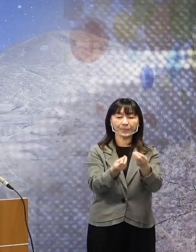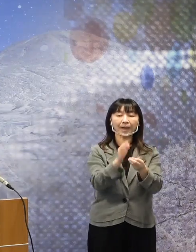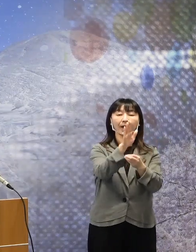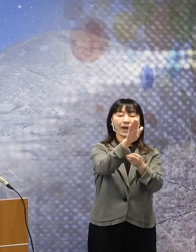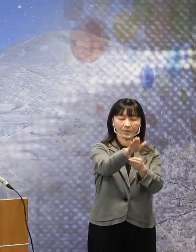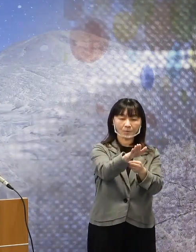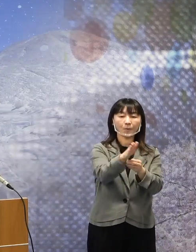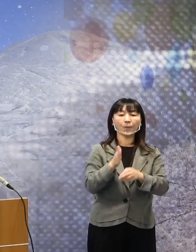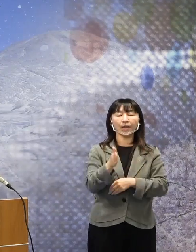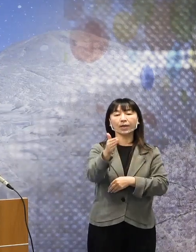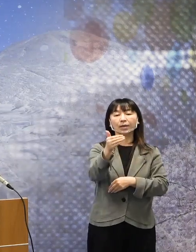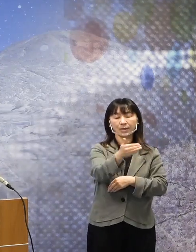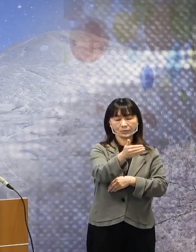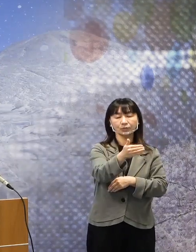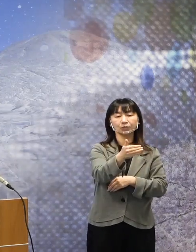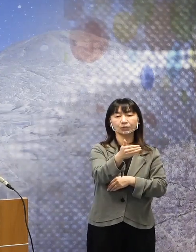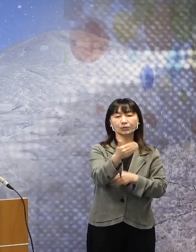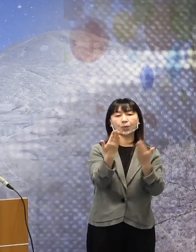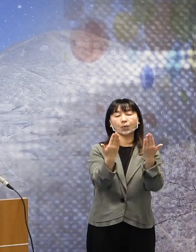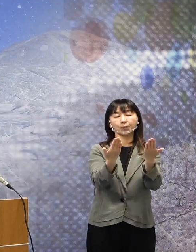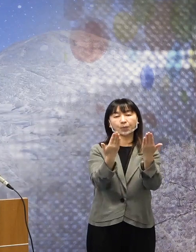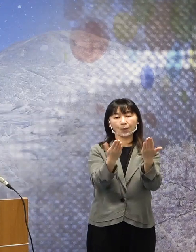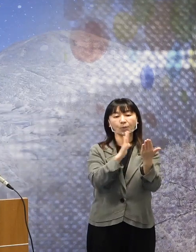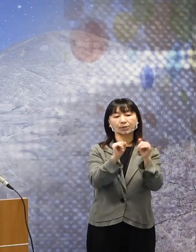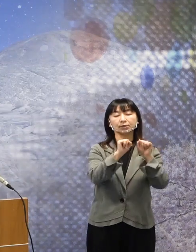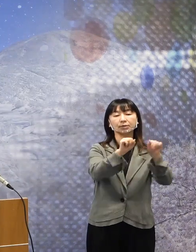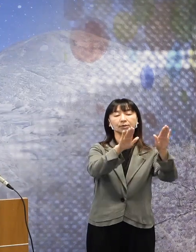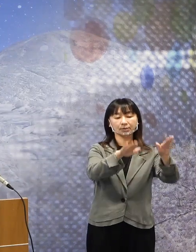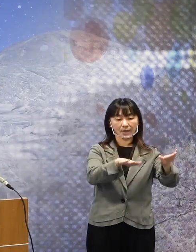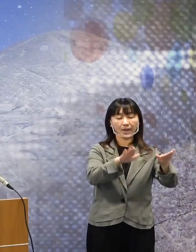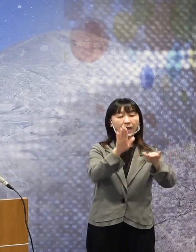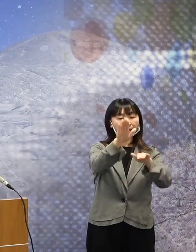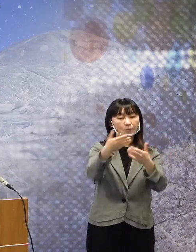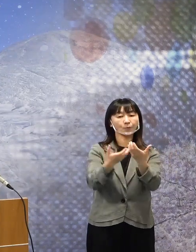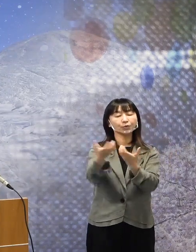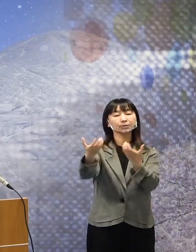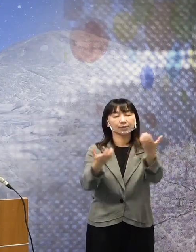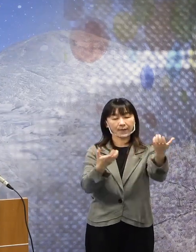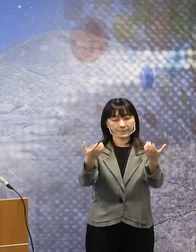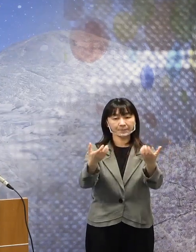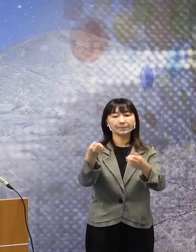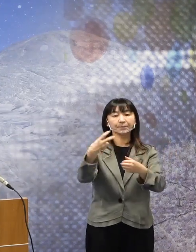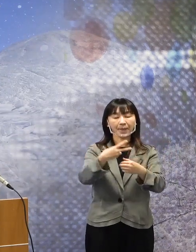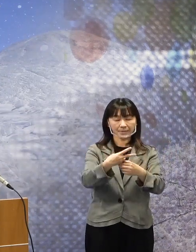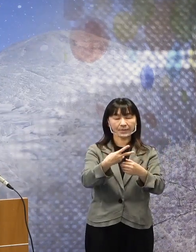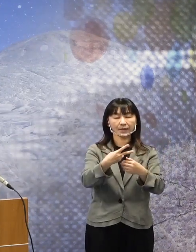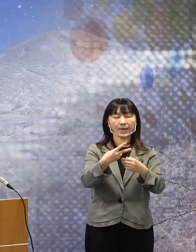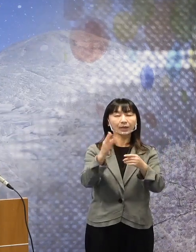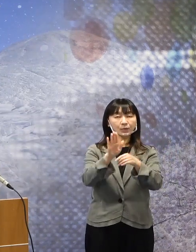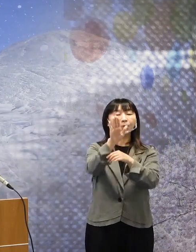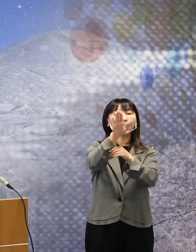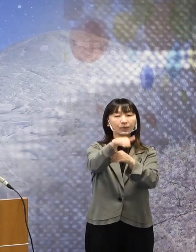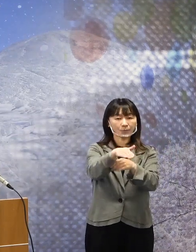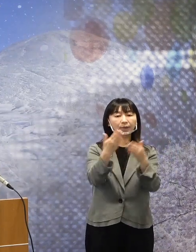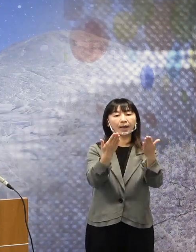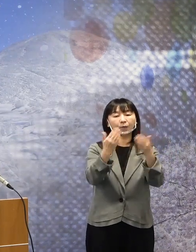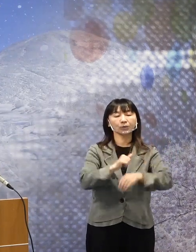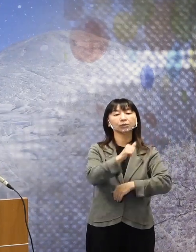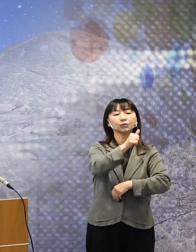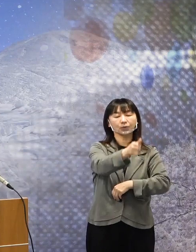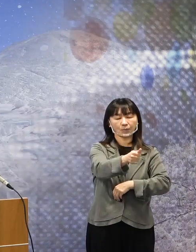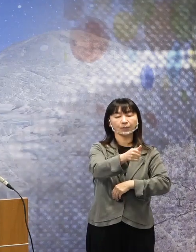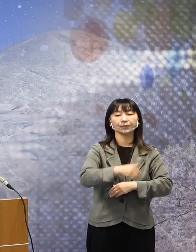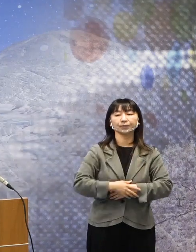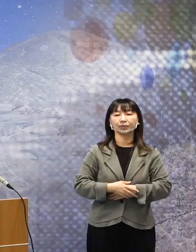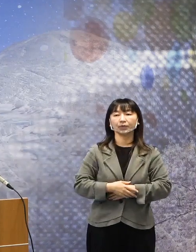隔授業の実施、全校遠隔授業の実施を経て分散登校に至り、それから全校出校というふうになりました。ですからその時